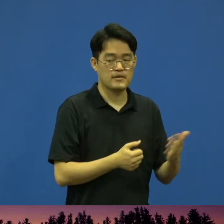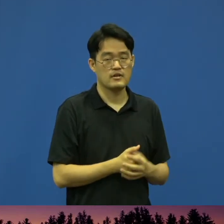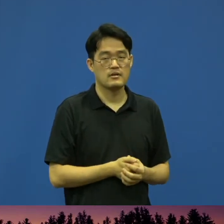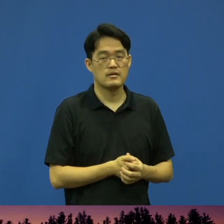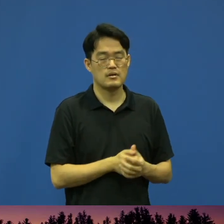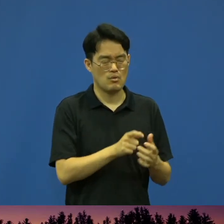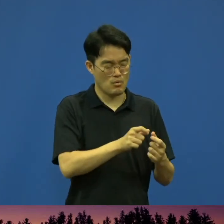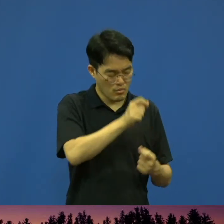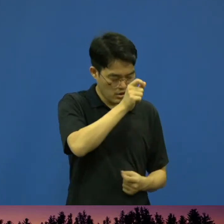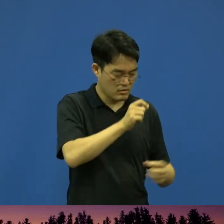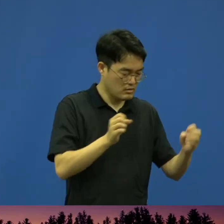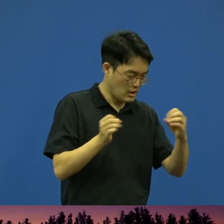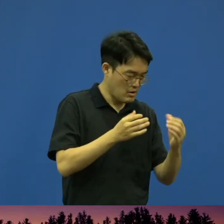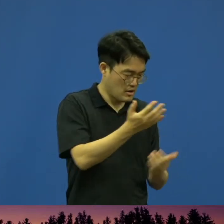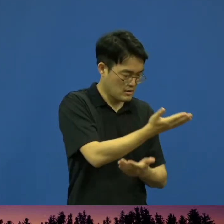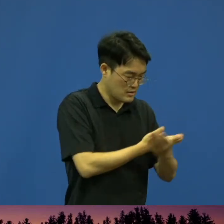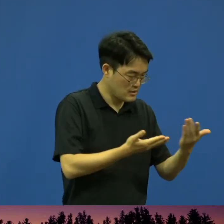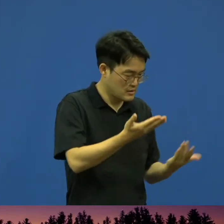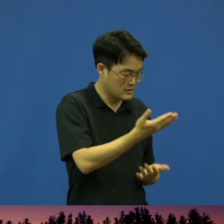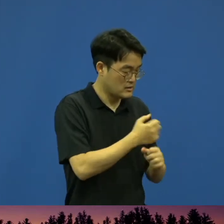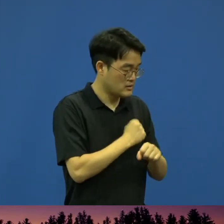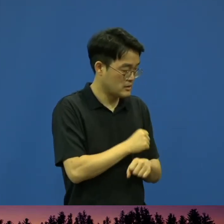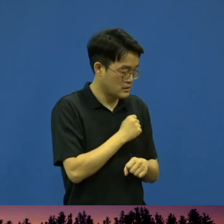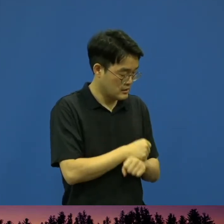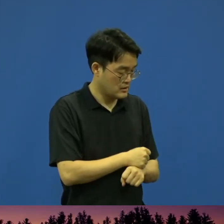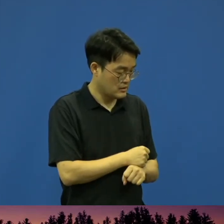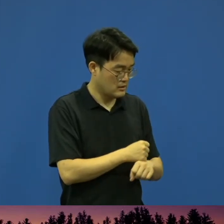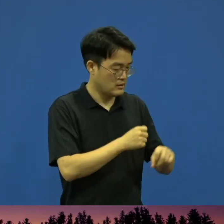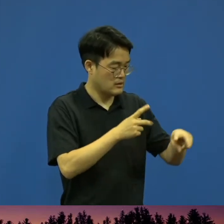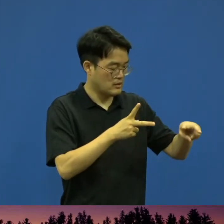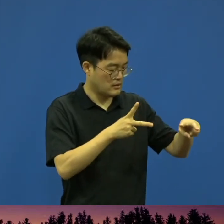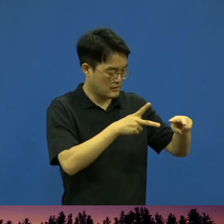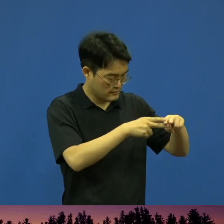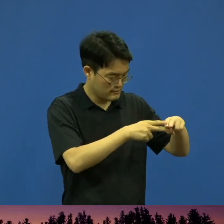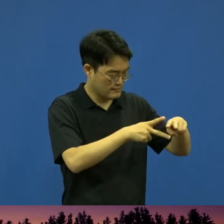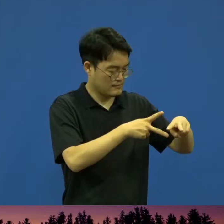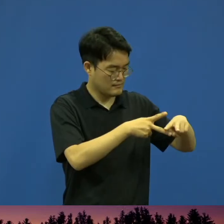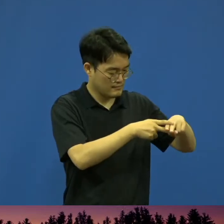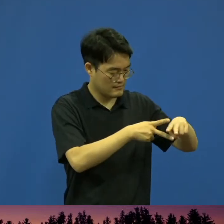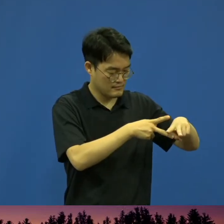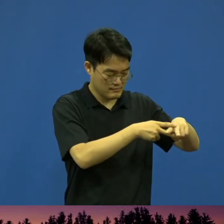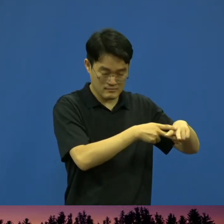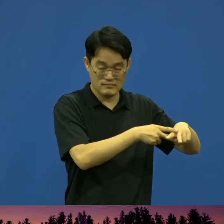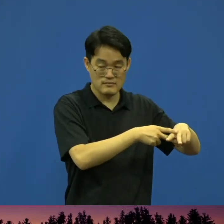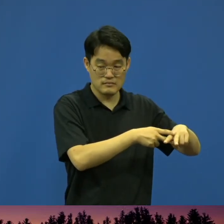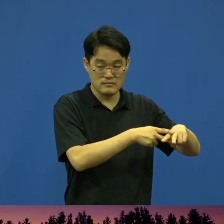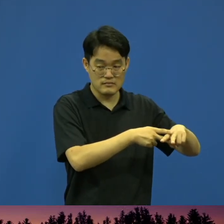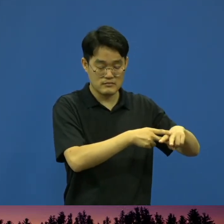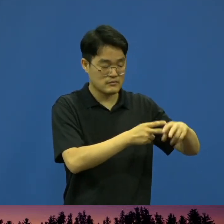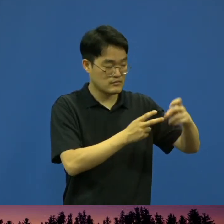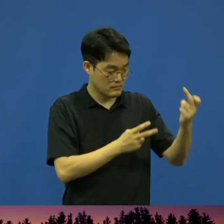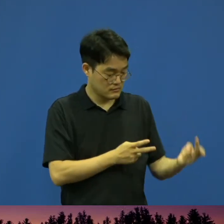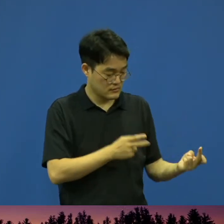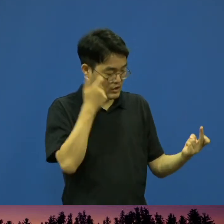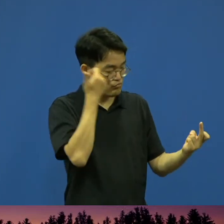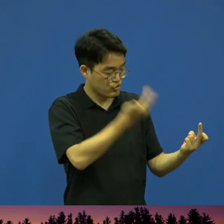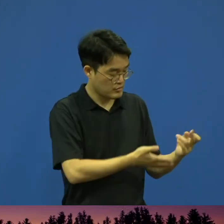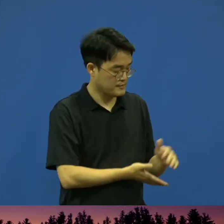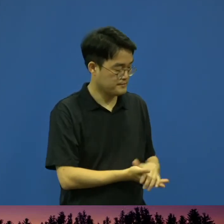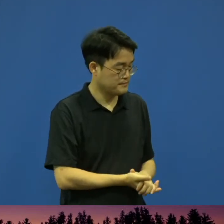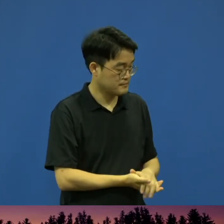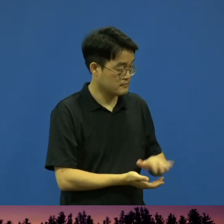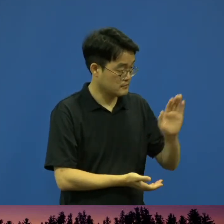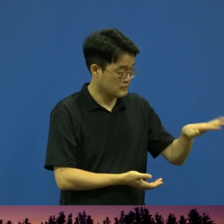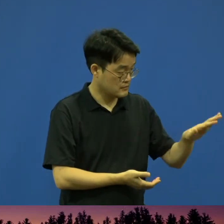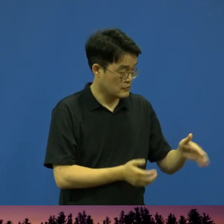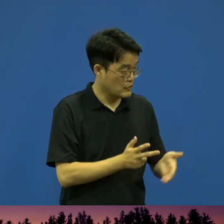한참을 나누고 다리가 잘려나가는 그 친구에게, 제가 동생에게 물었어요.